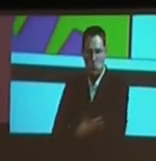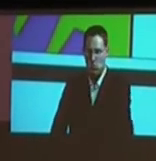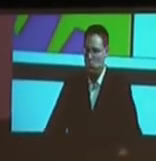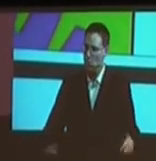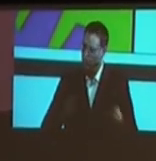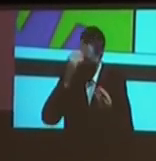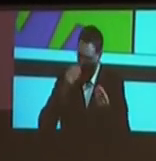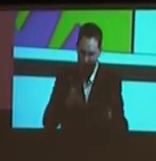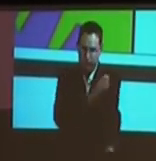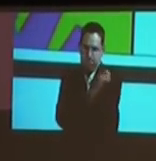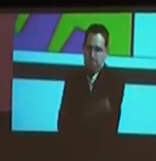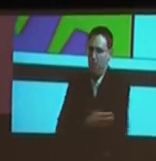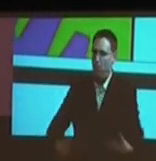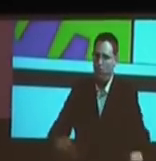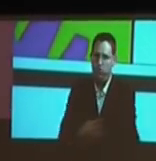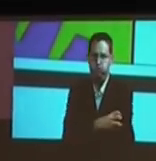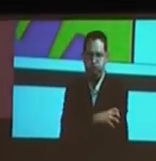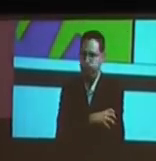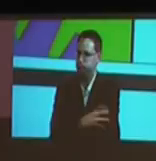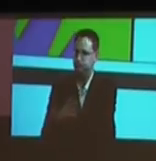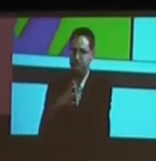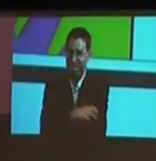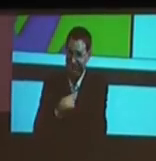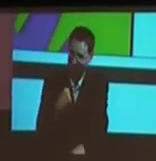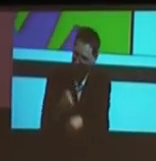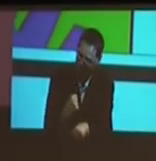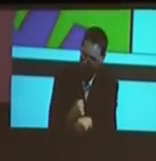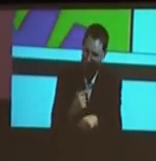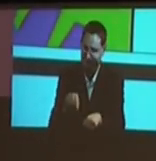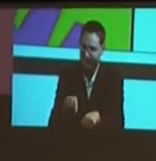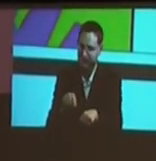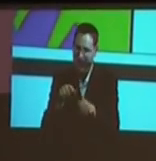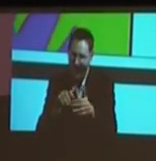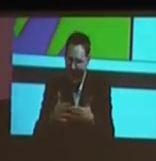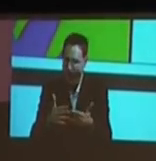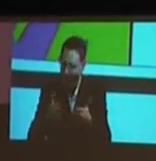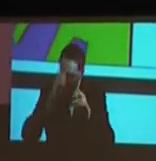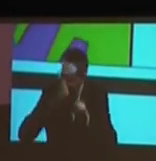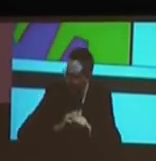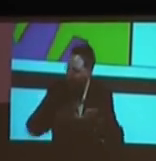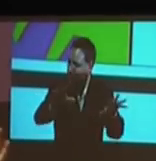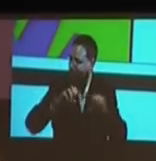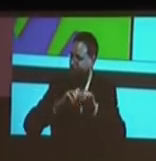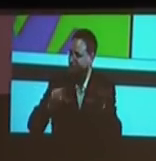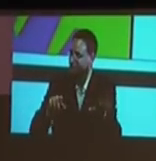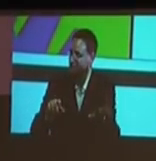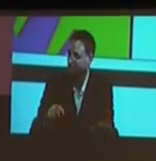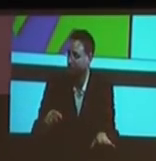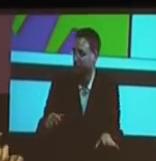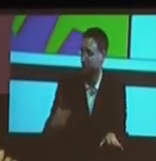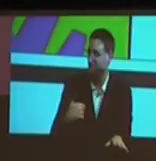muss, dass man mehr gehörlos in die Medien gehen muss, einfach weil die Macht auch in den Medien gibt, weil da die Möglichkeit ist, zu informieren. Aber